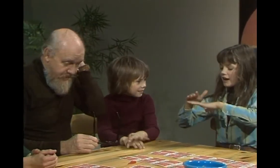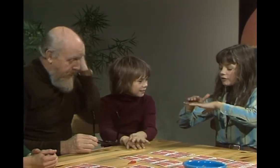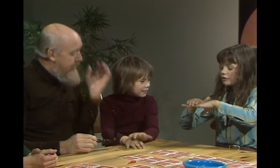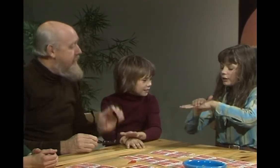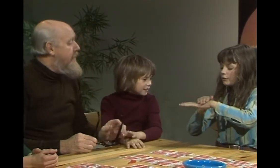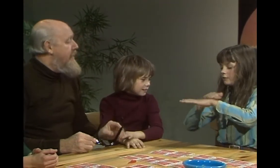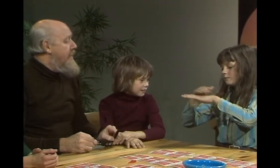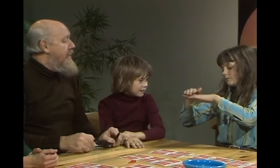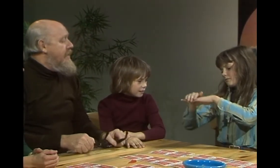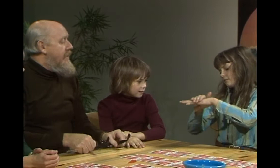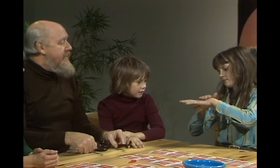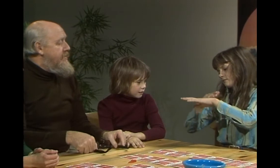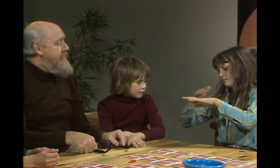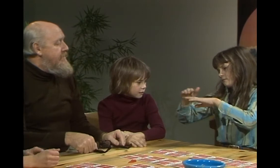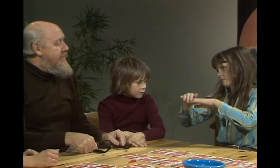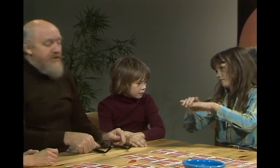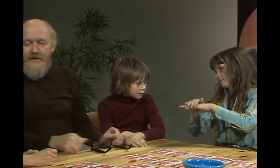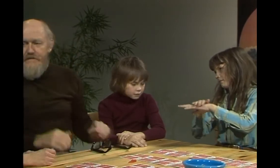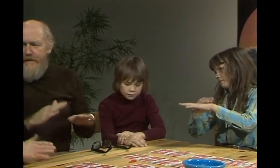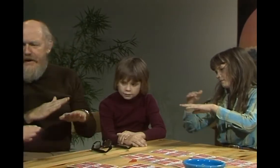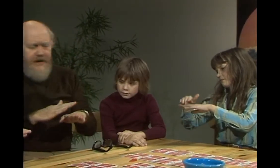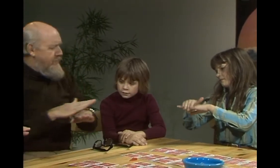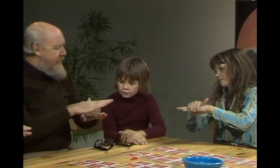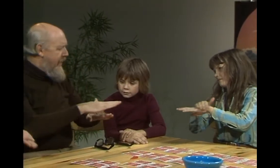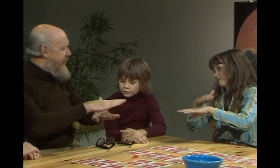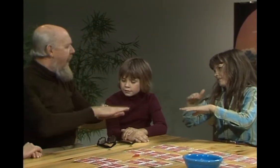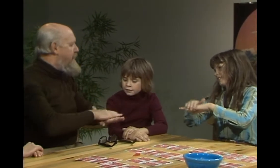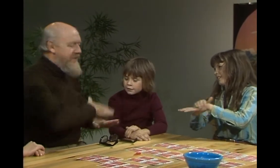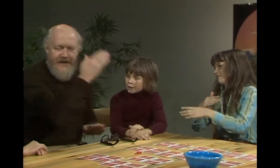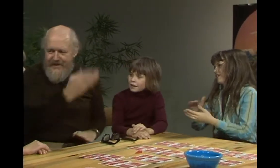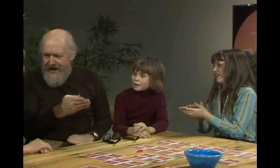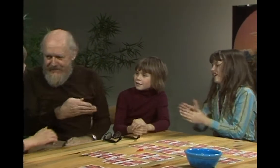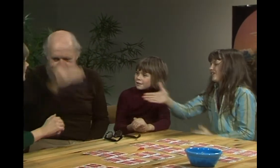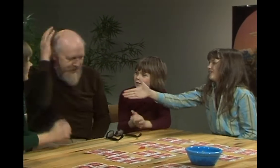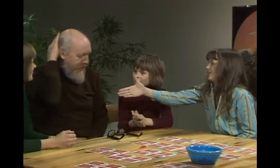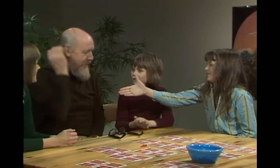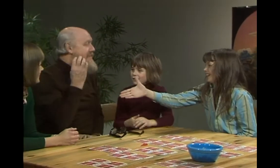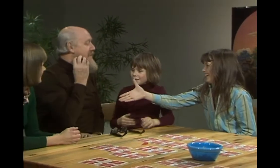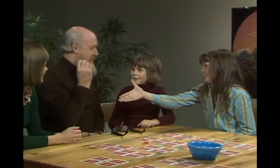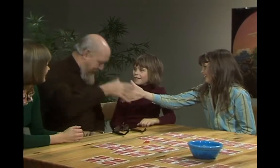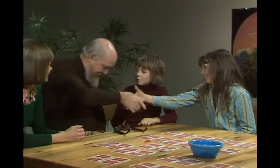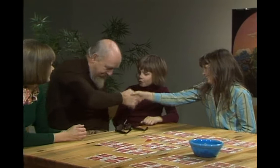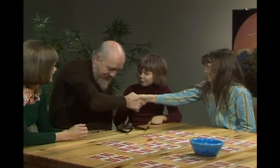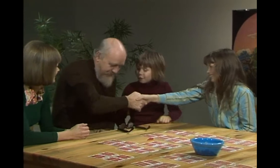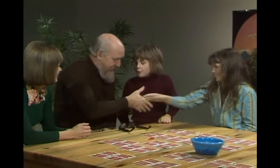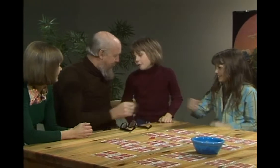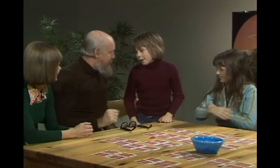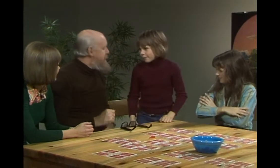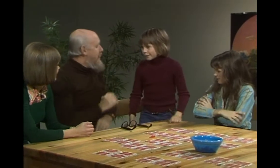för djur? Ja, ett djur som man smeker. Det måste vara en katt. En katt, naturligt. Bra, morfar. Bra. Och mamma, vad är det här